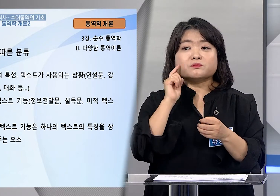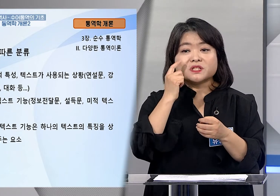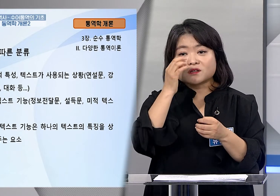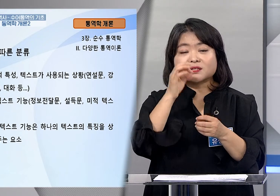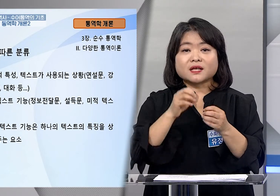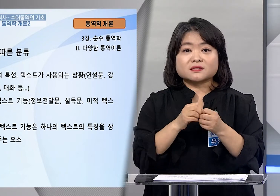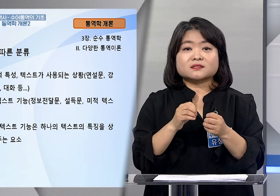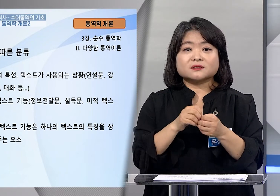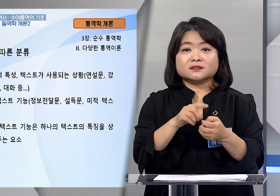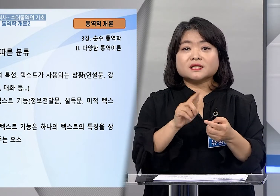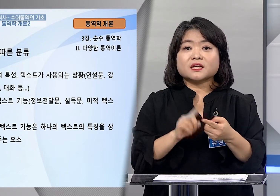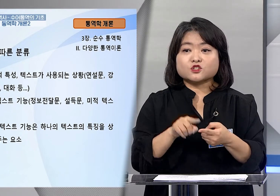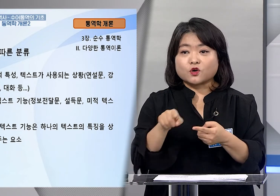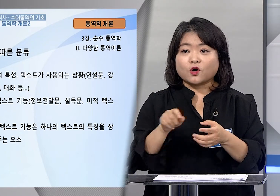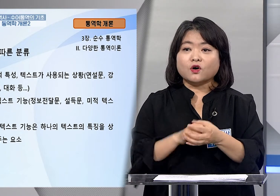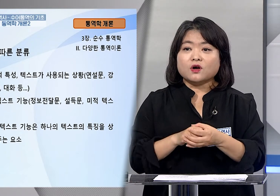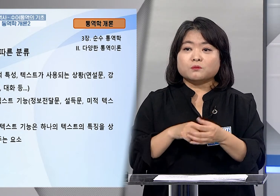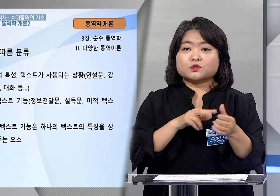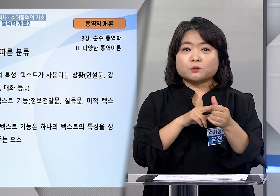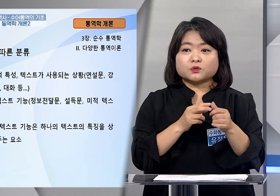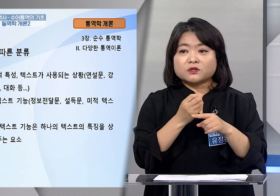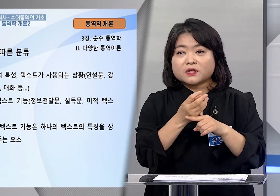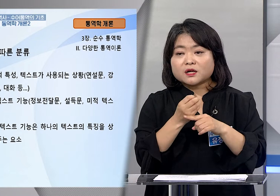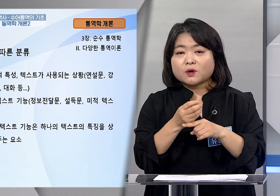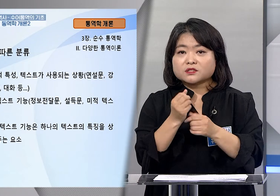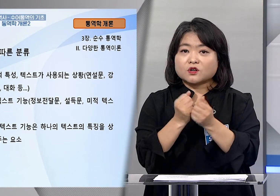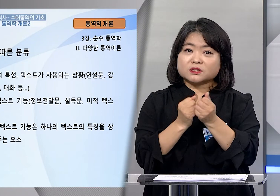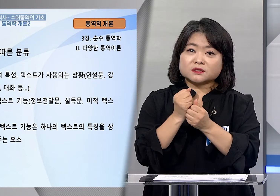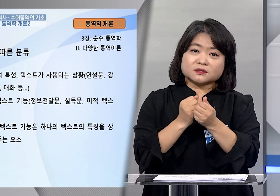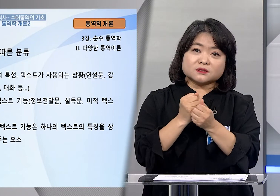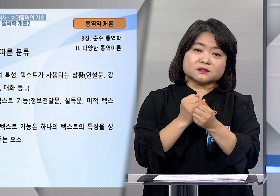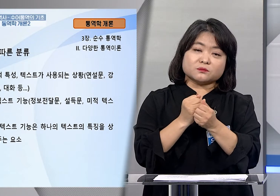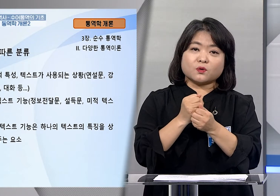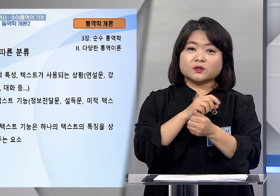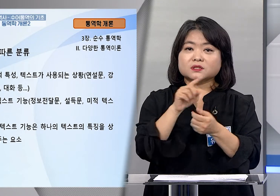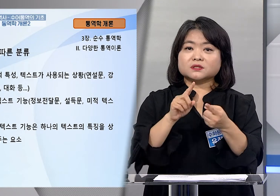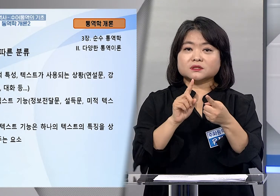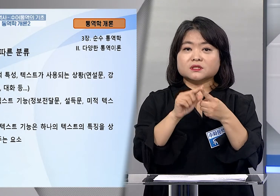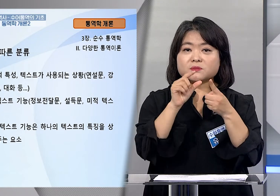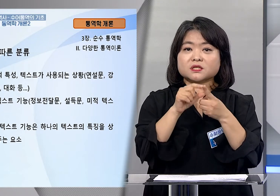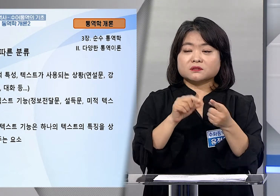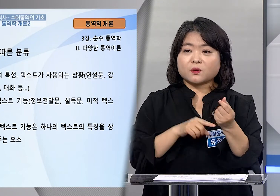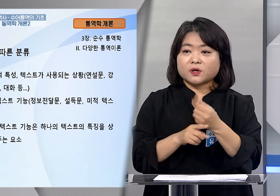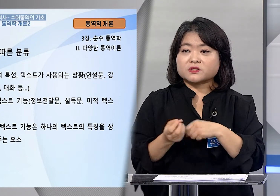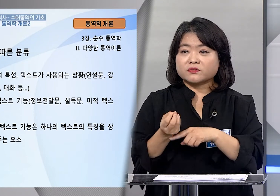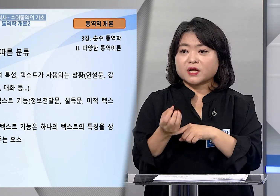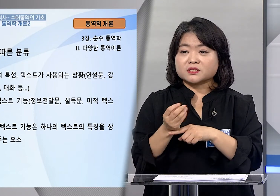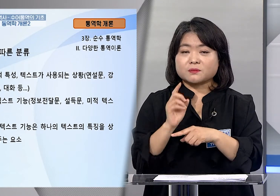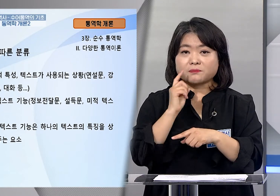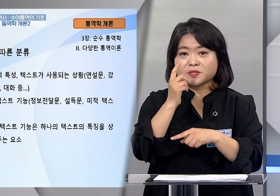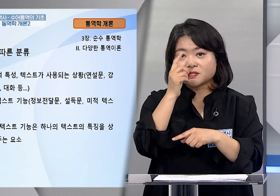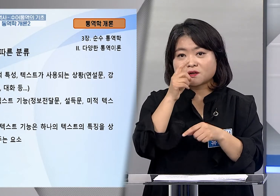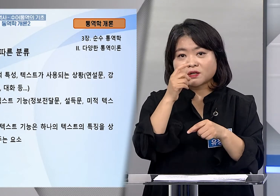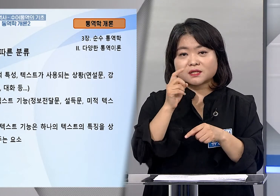미적인 텍스트이겠죠. 정보 전달과 설득은 그 의미 그대로의 전달이지만 미적인